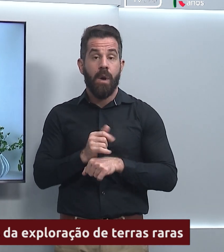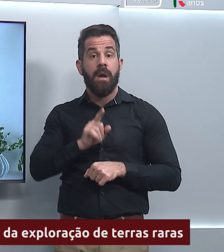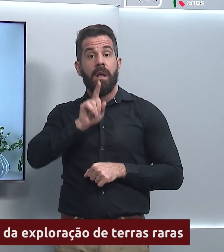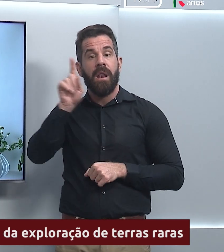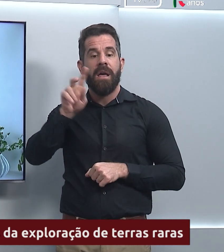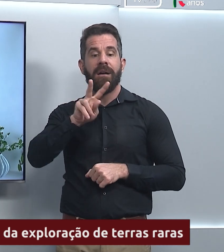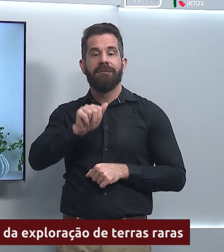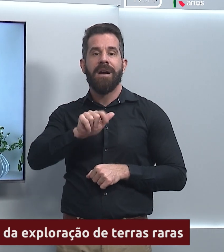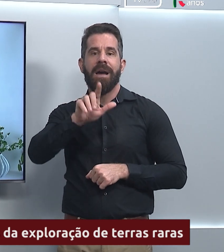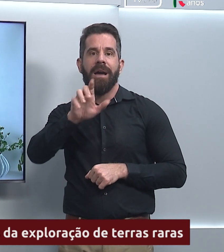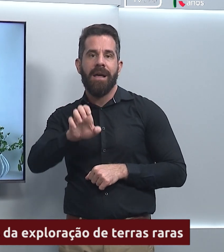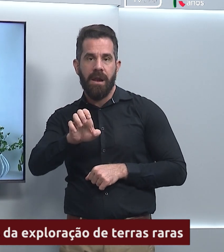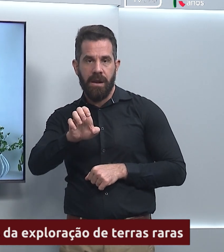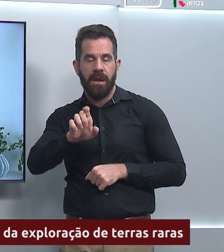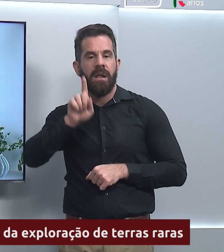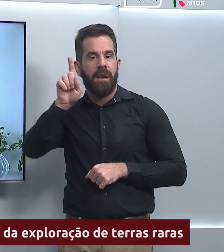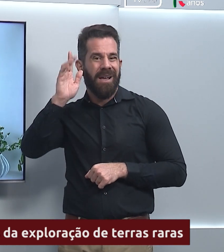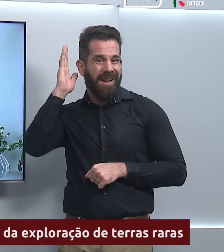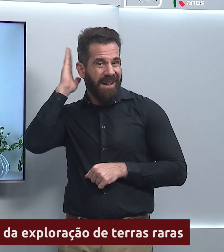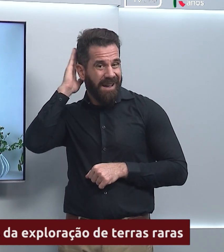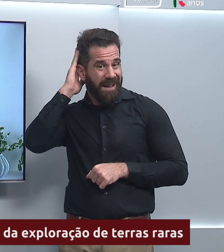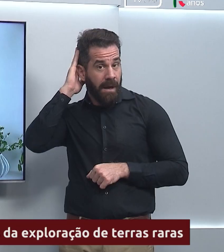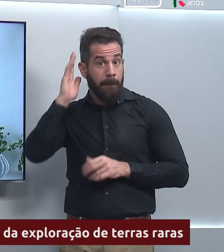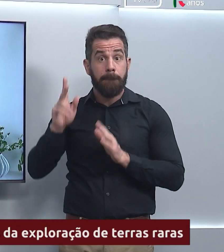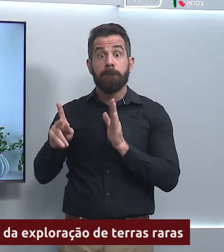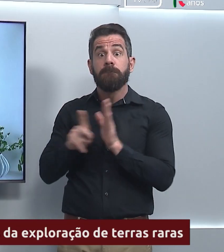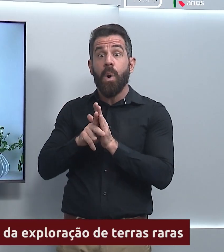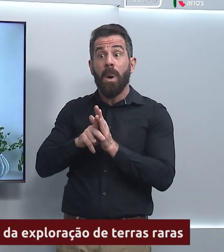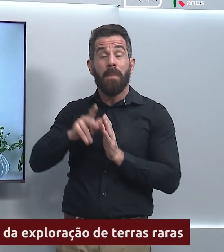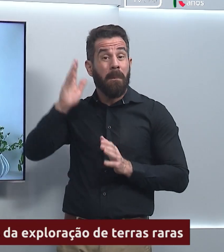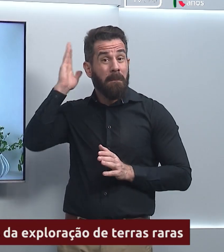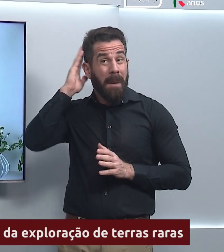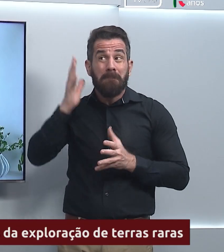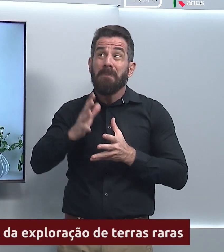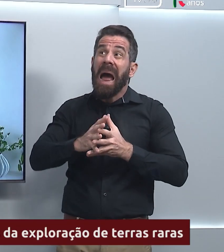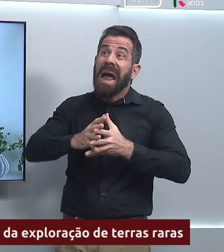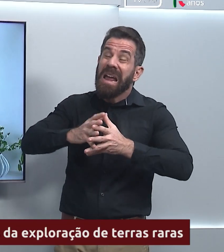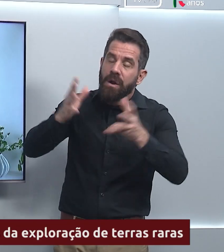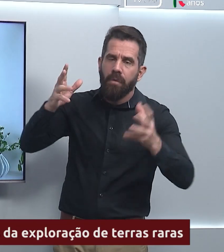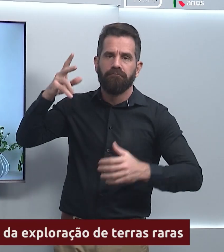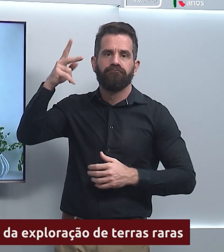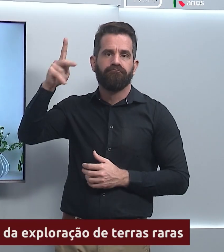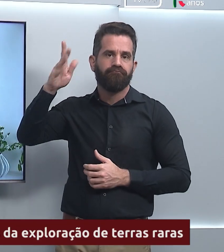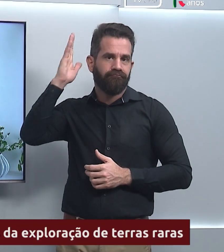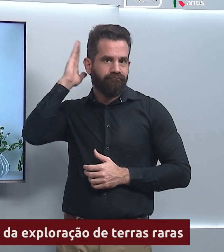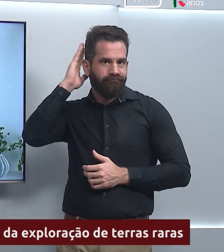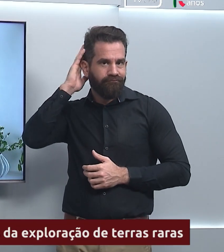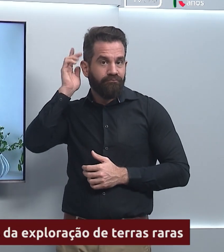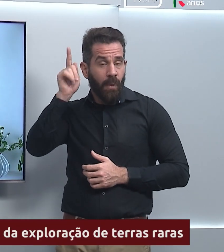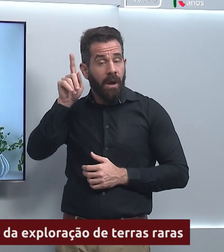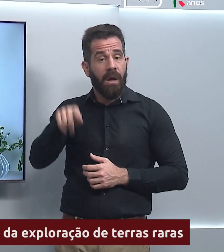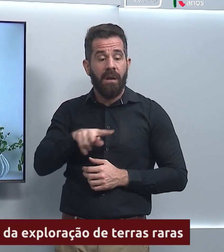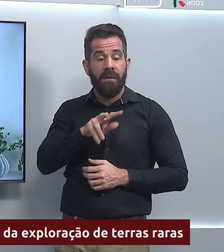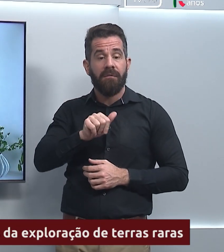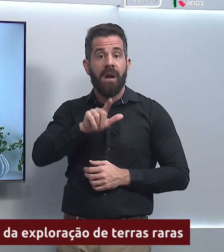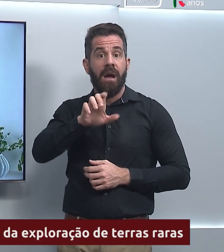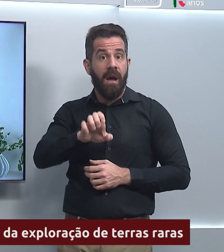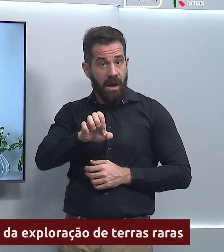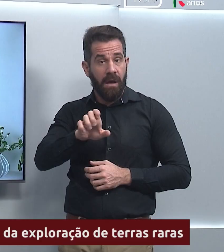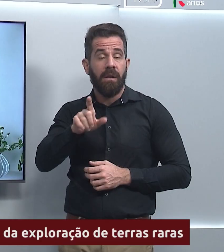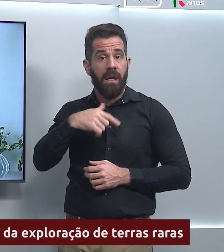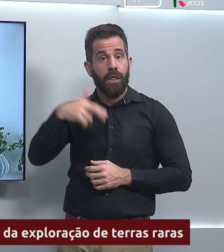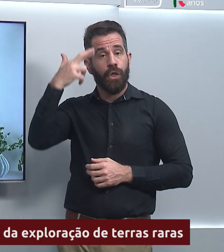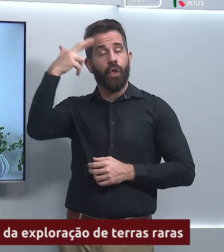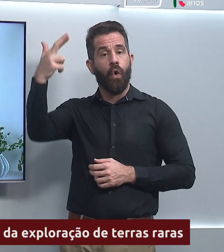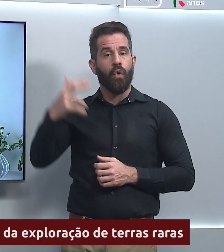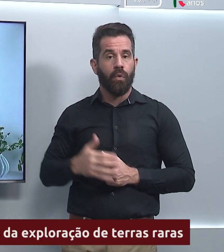maior área de proteção ambiental do Pará pertence à Vale. Tá? Então, veja que a gente tem uma pequena área impactada, e quando eu falo pequena,